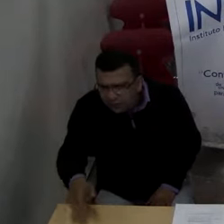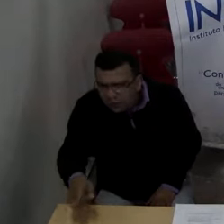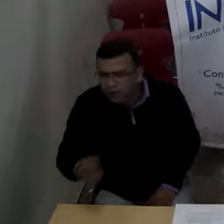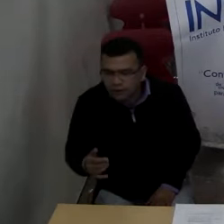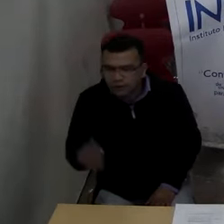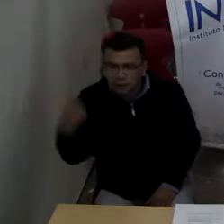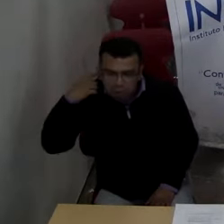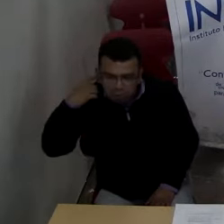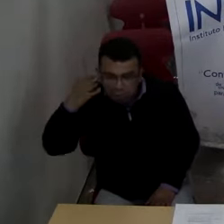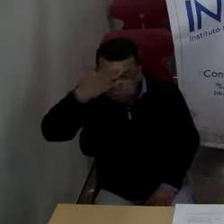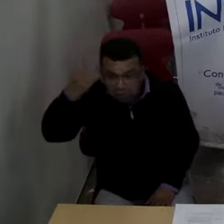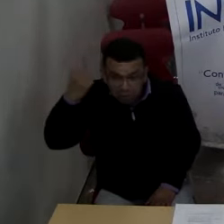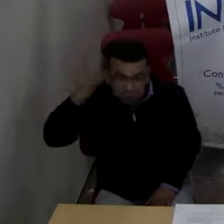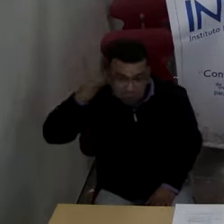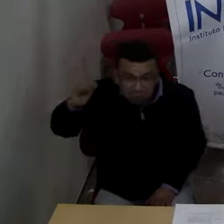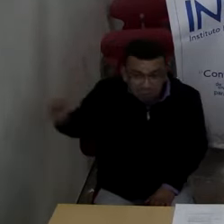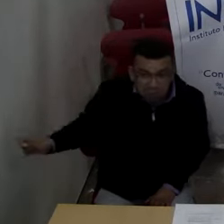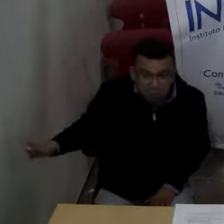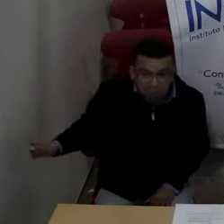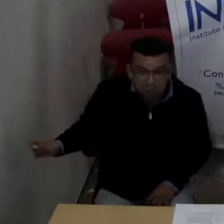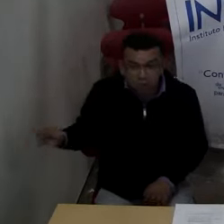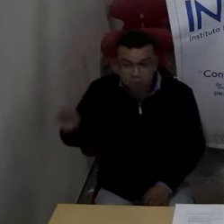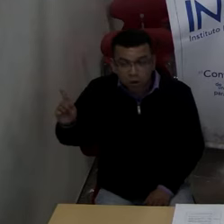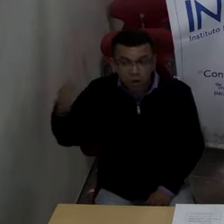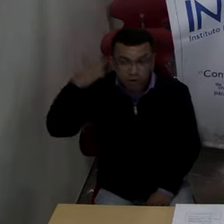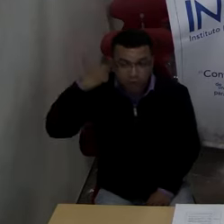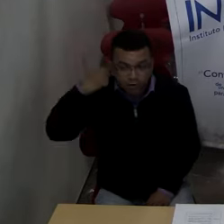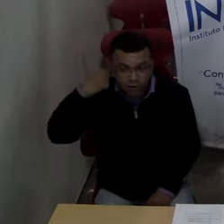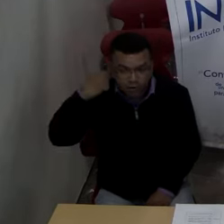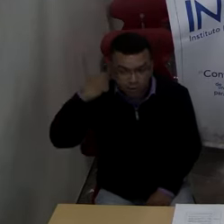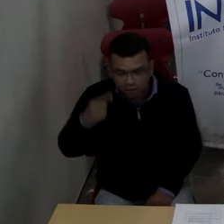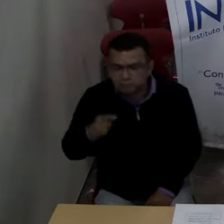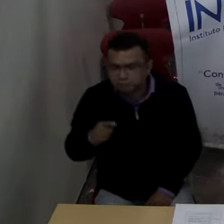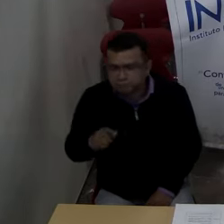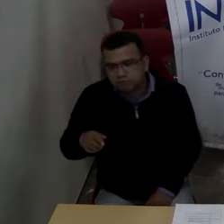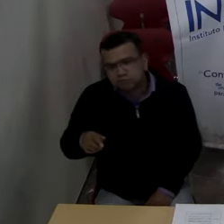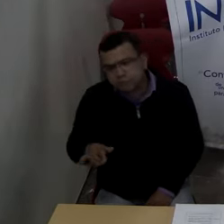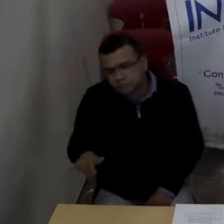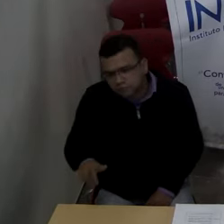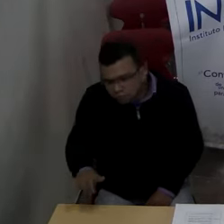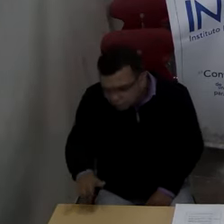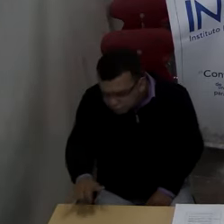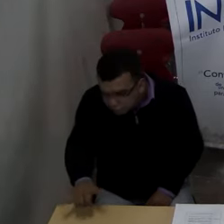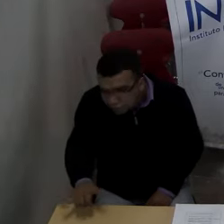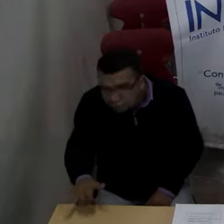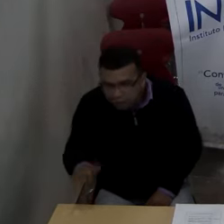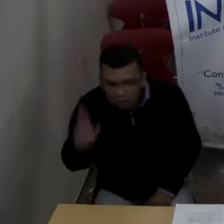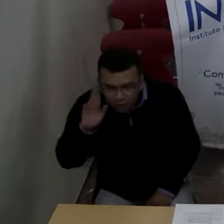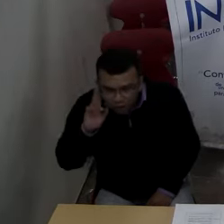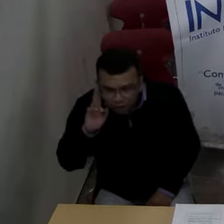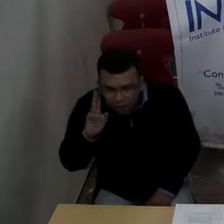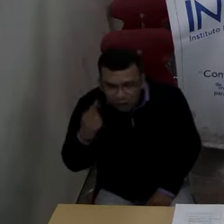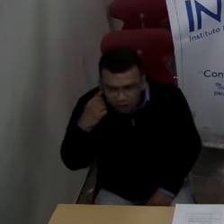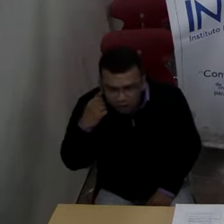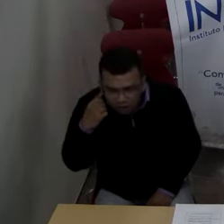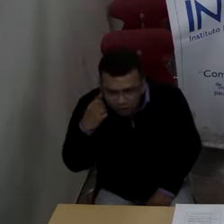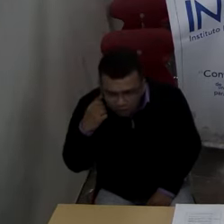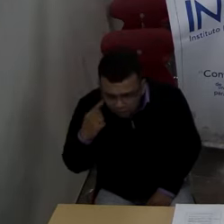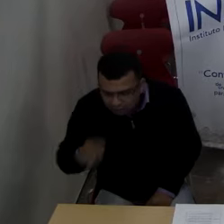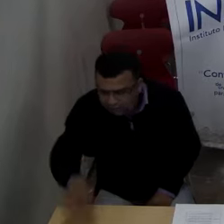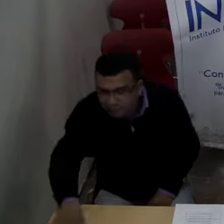que evitarlos. La exposición a ruidos fuertes y sobre todo la exposición a ruidos